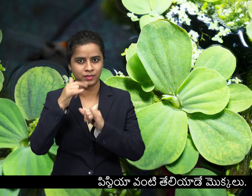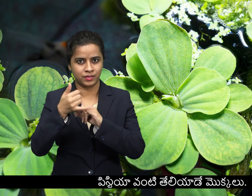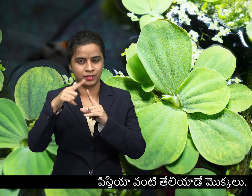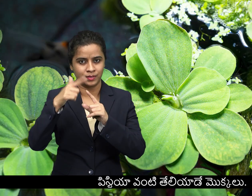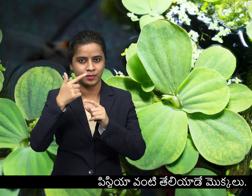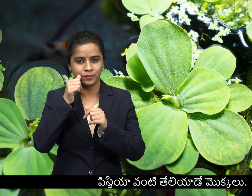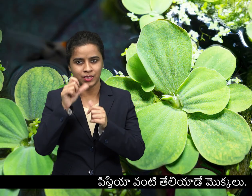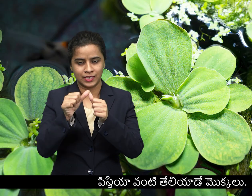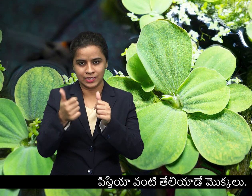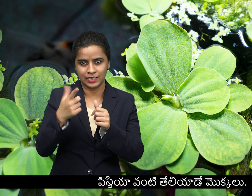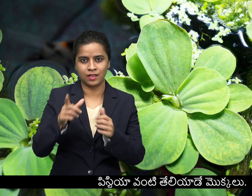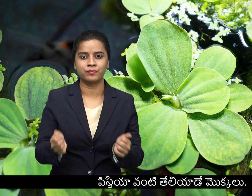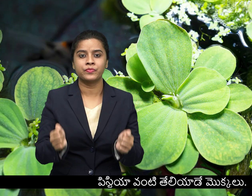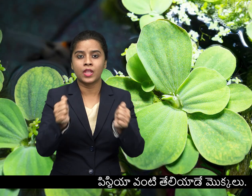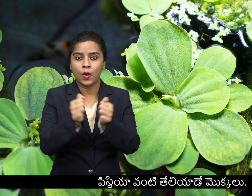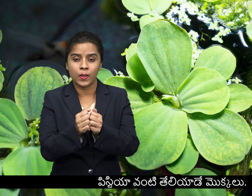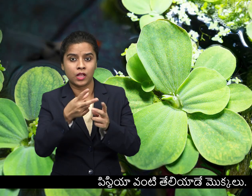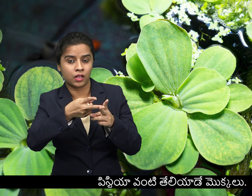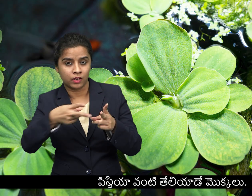పిస్టియా వంటి తేలియాడే మొక్కలు.